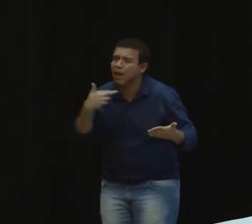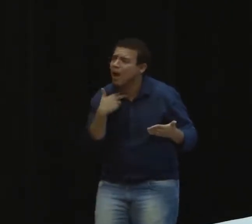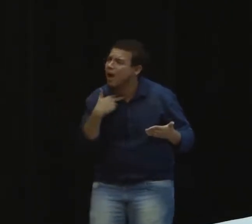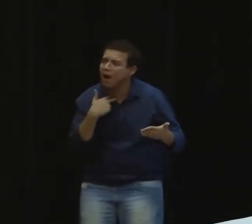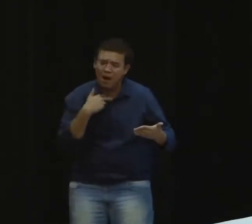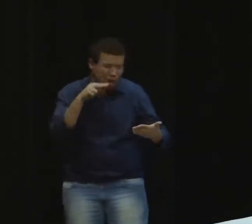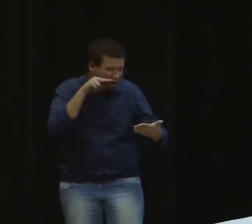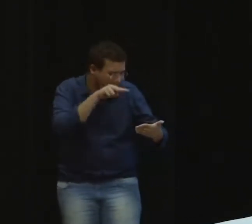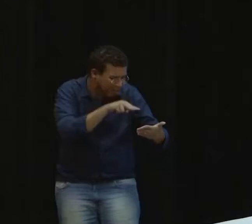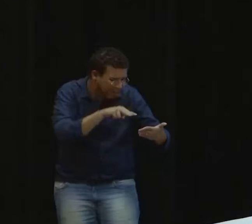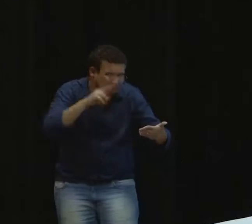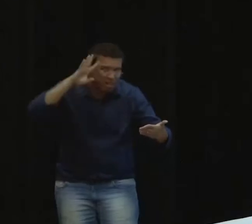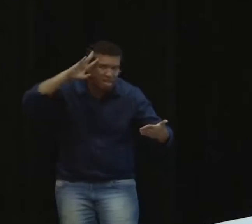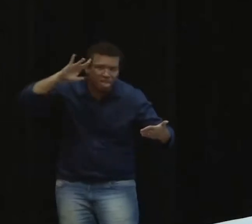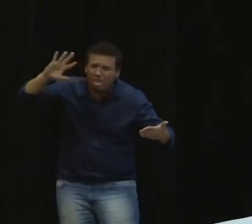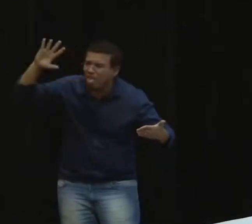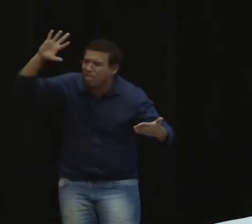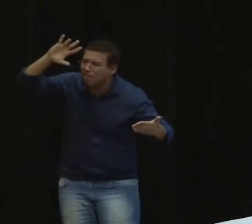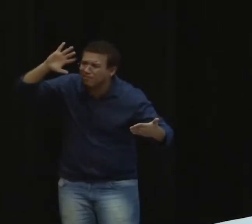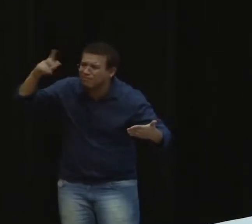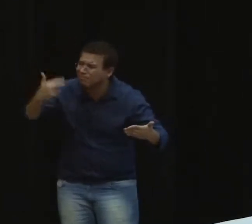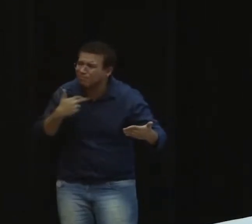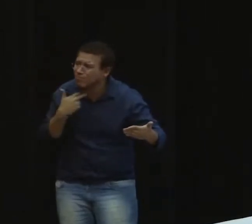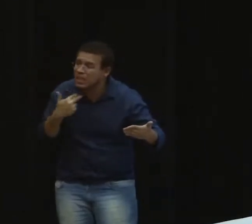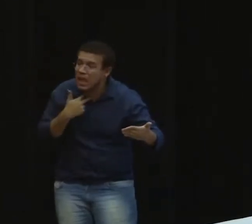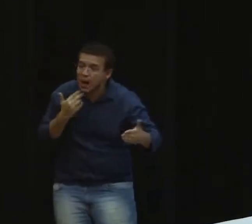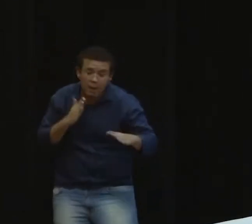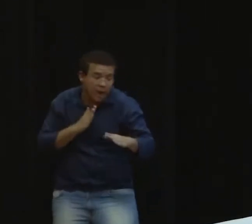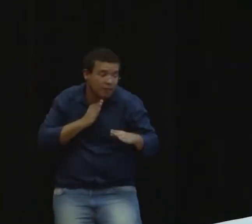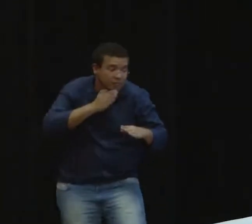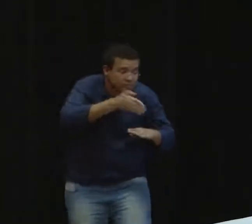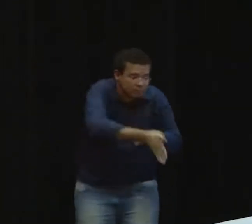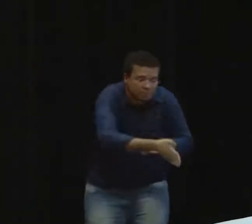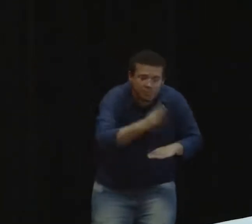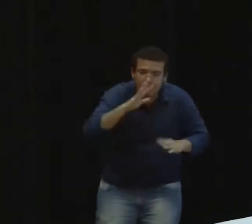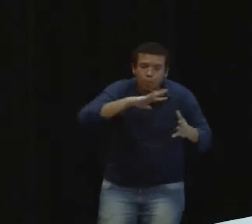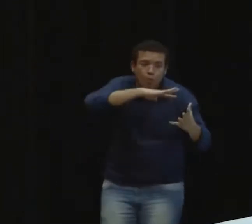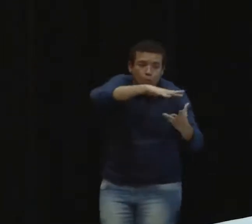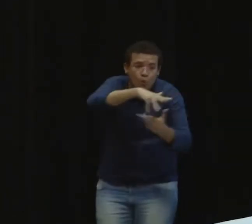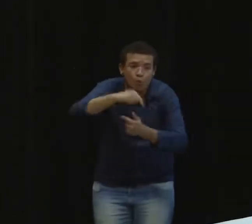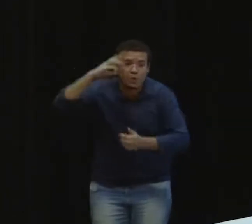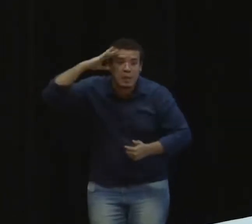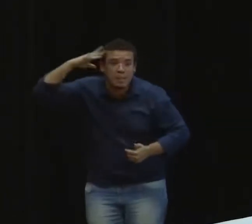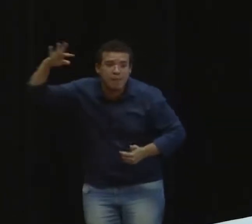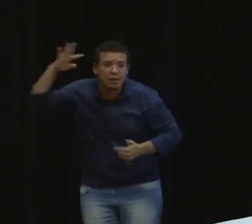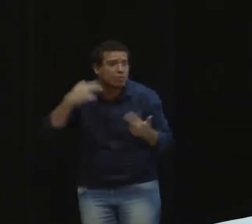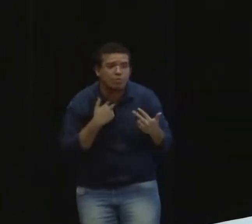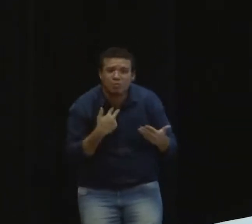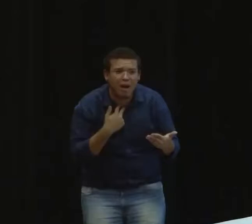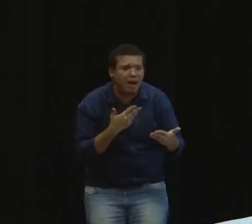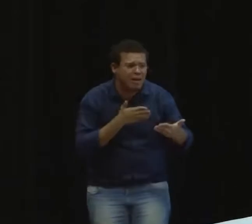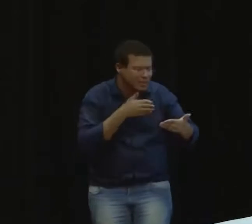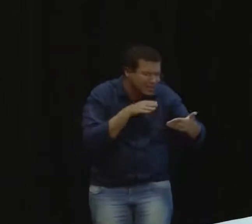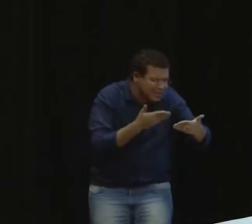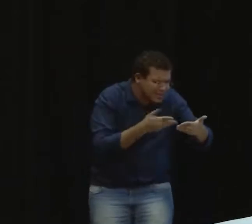aprendem o português como segunda língua e, ao mesmo tempo, conseguem imaginar, relacionar esse